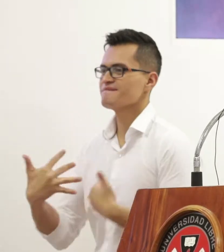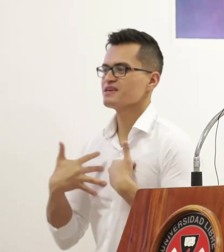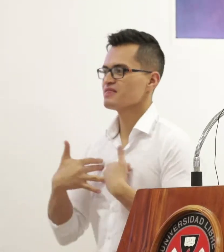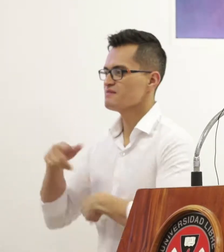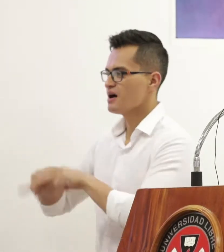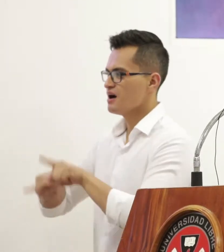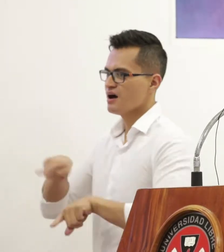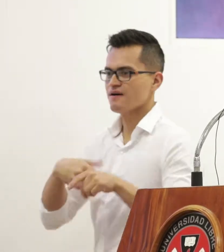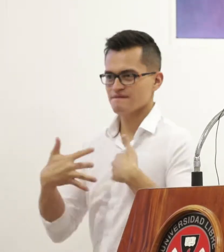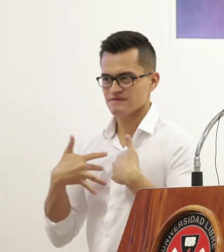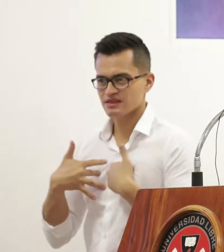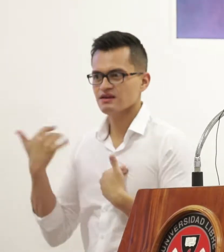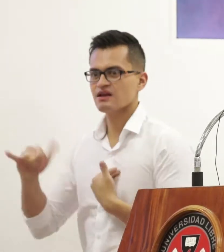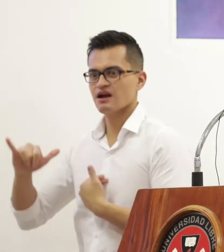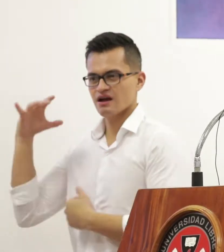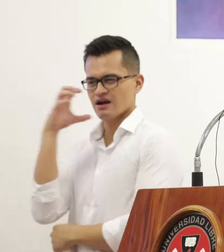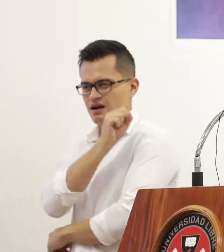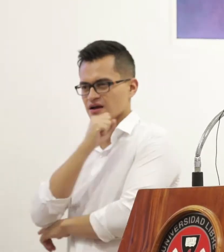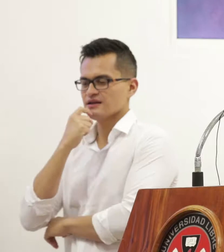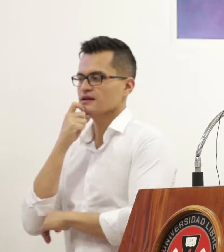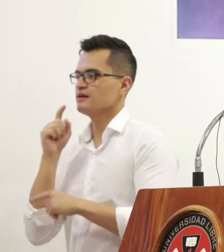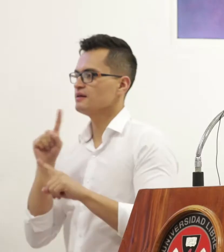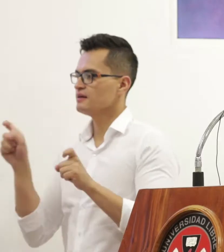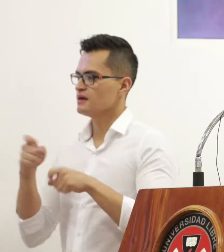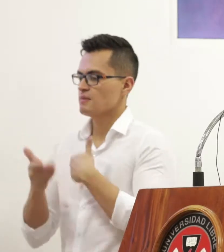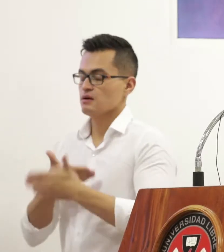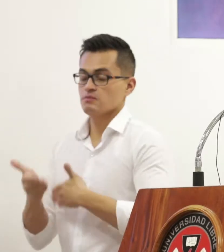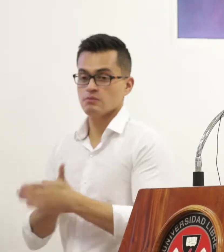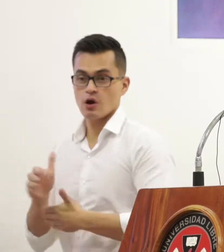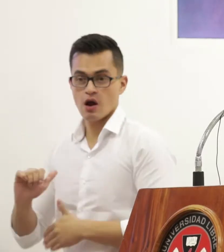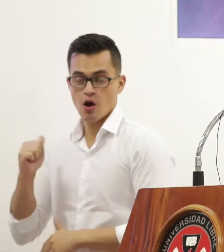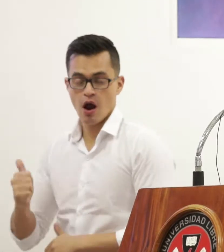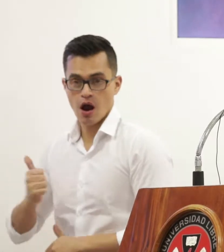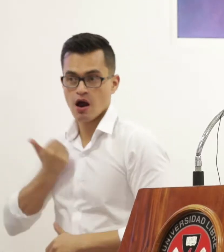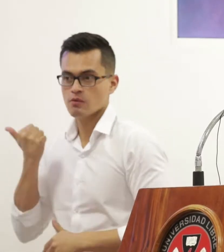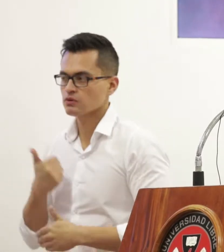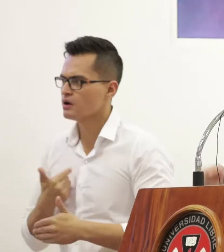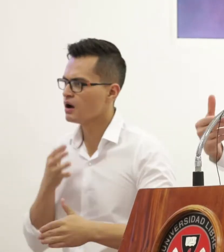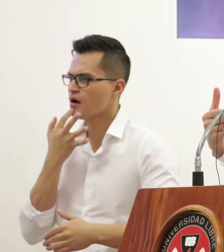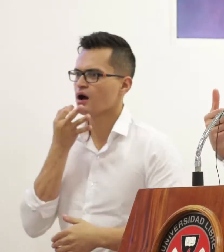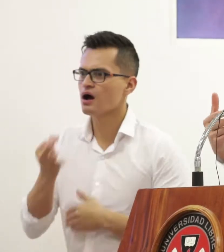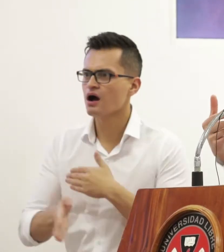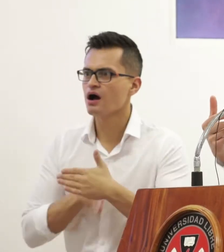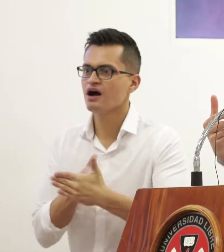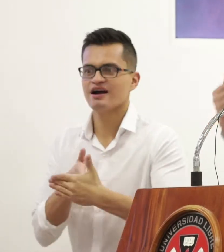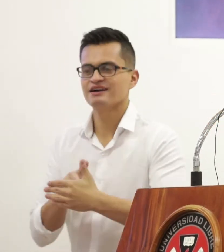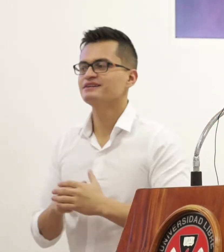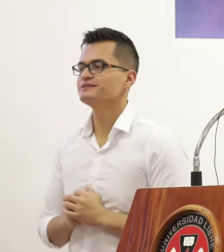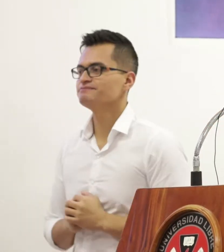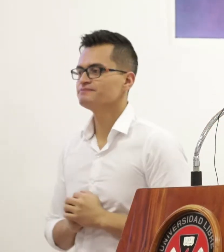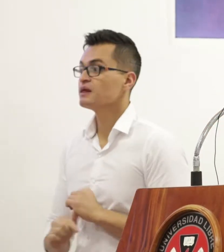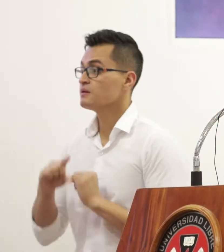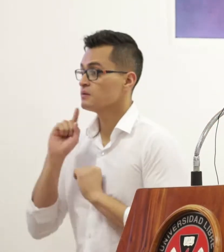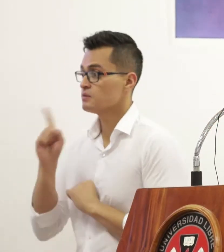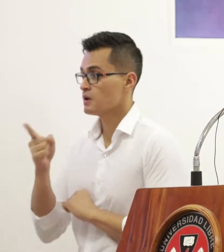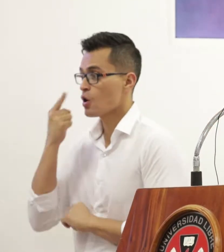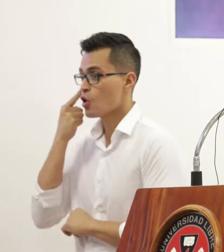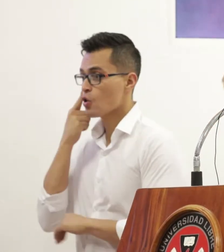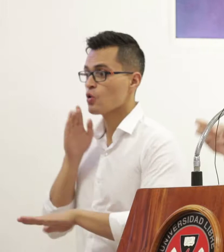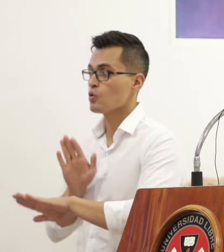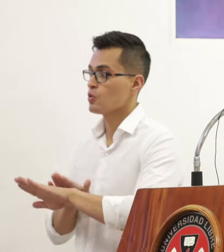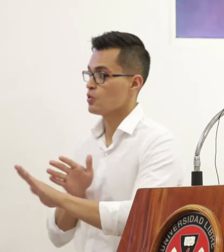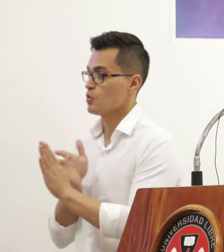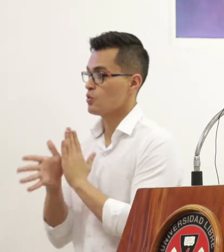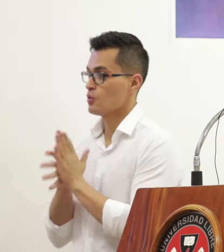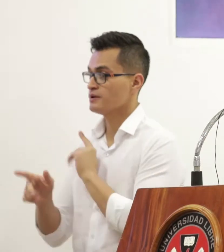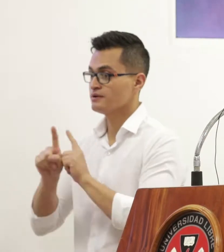sido víctimas de este horroroso delito. Porque además, si hay algo que hay que combatir también es la forma como